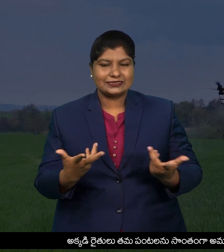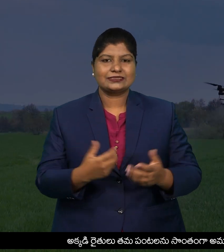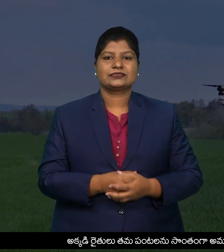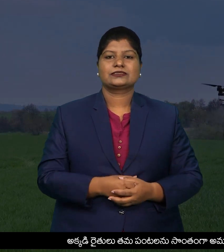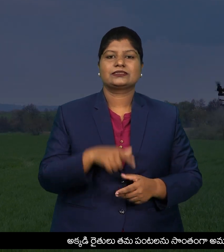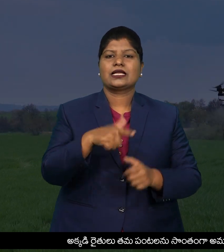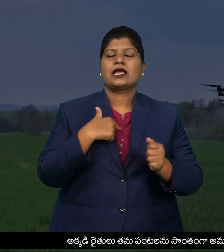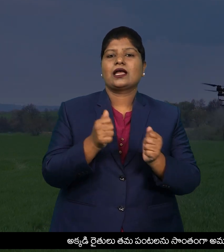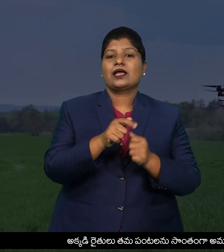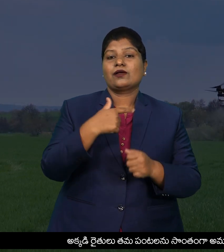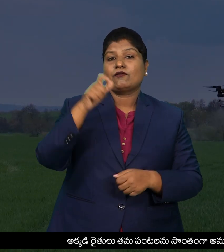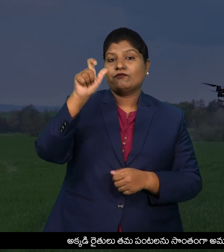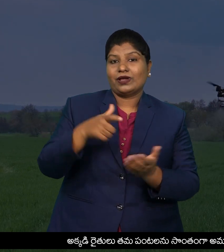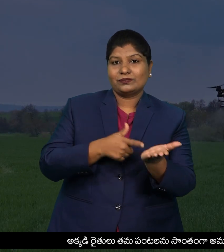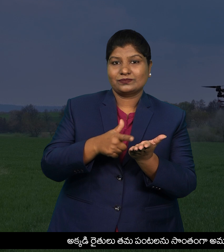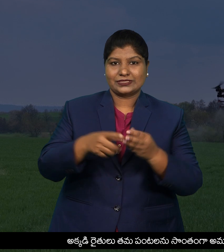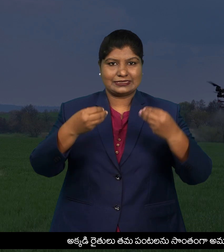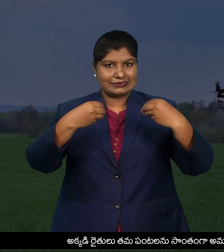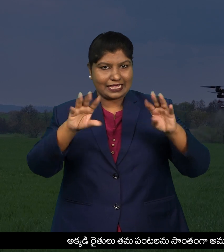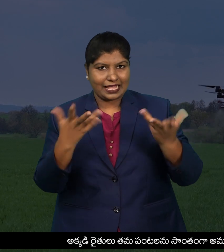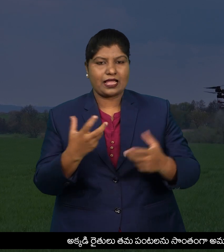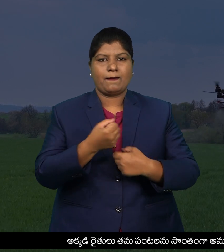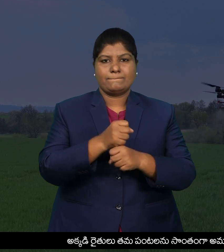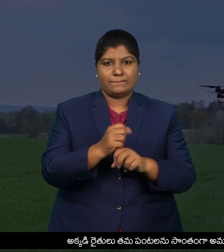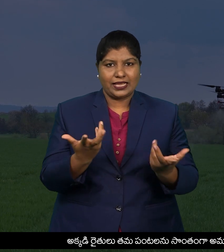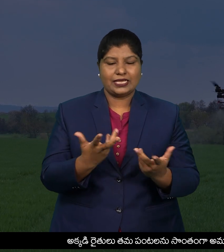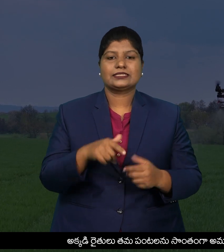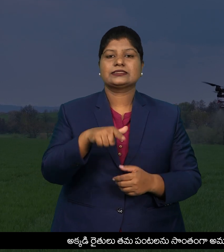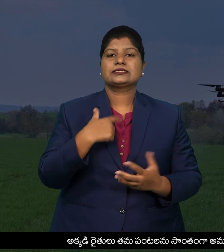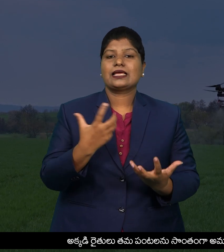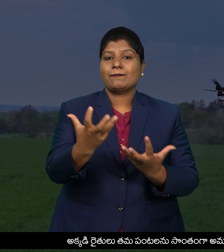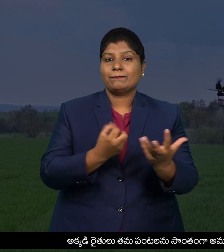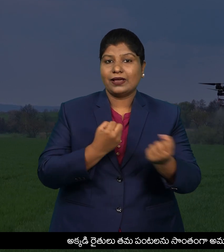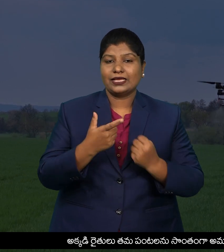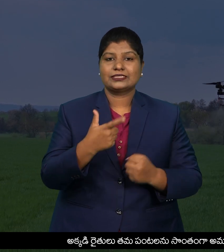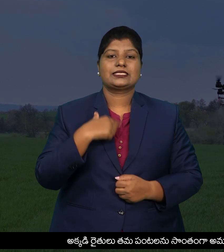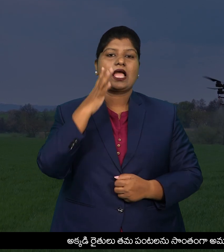అక్కడి రైతులు తమ పంటలను సొంతంగా అమ్ముకొని వారికి కావలసిన ఇతర వస్తువులను కొనుగోలు చేస్తారు.